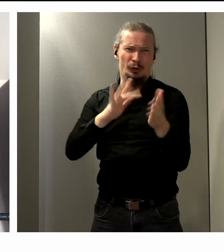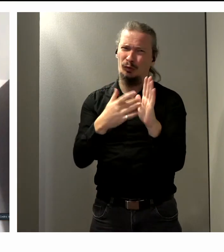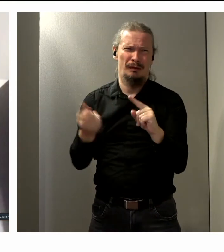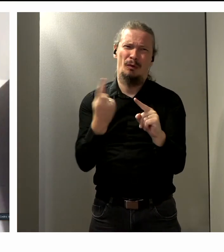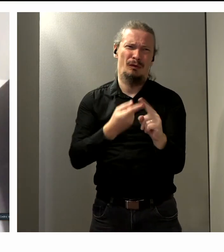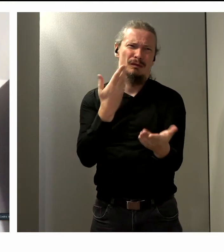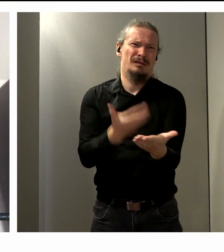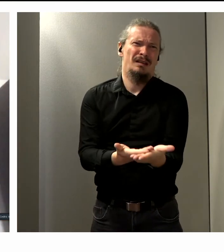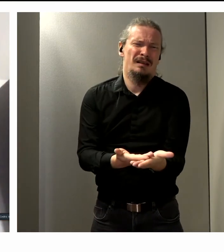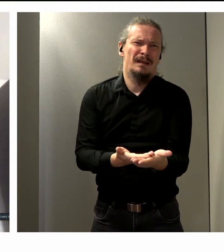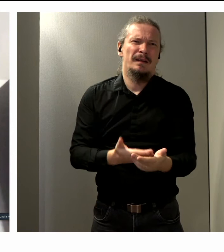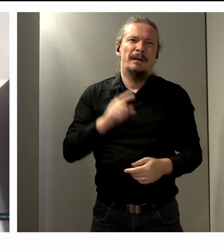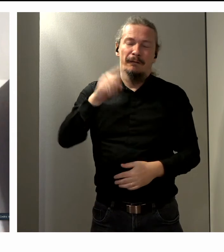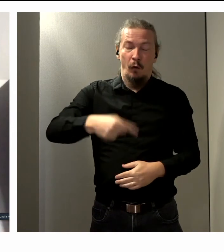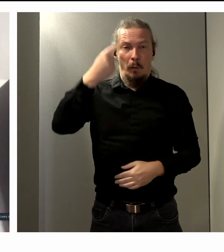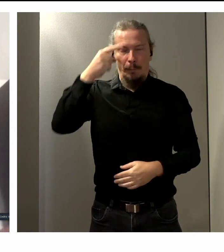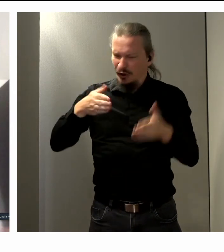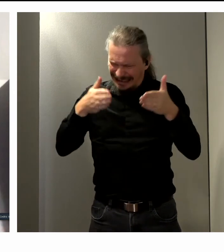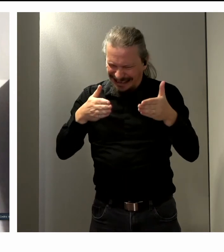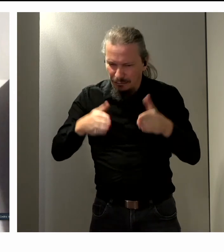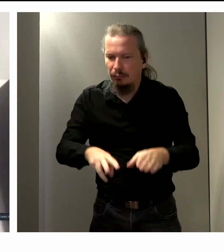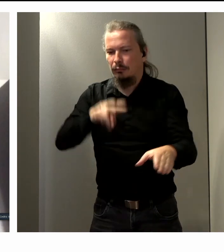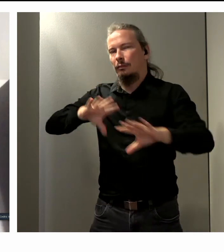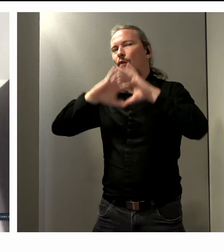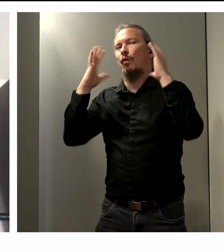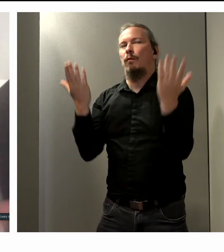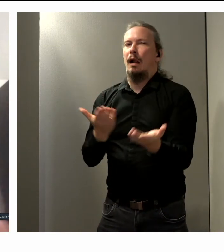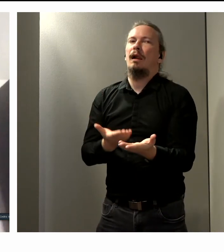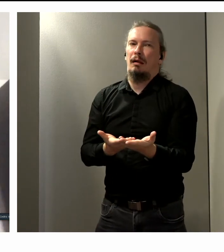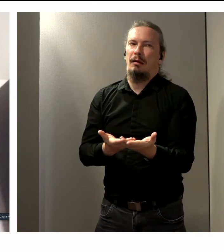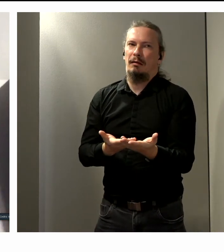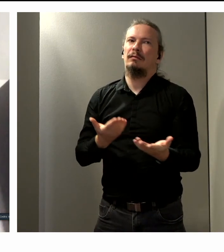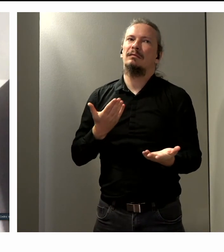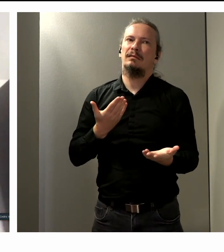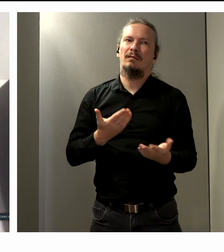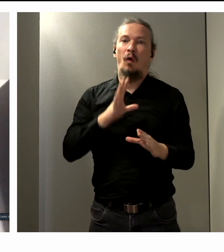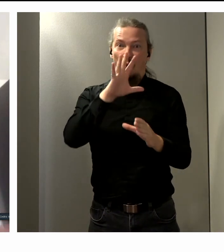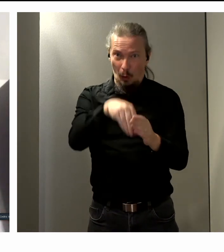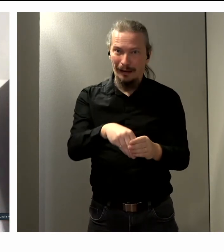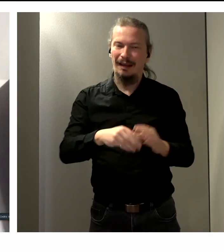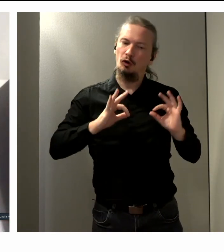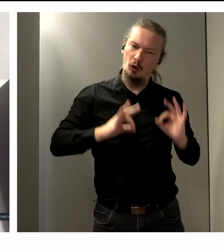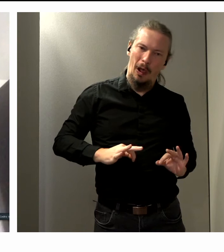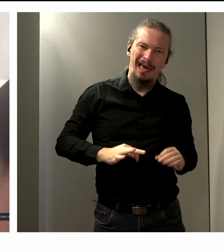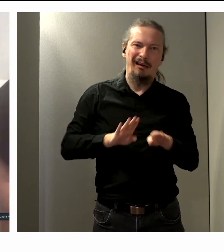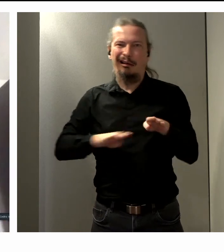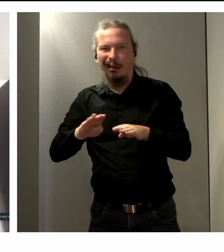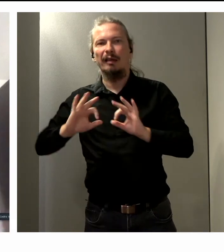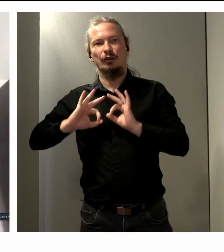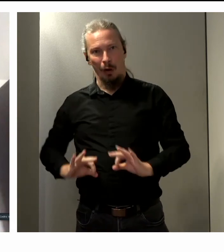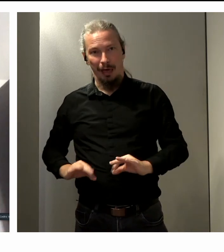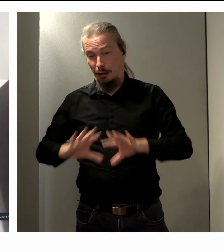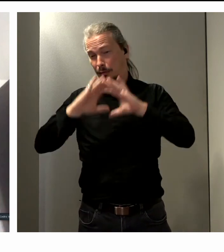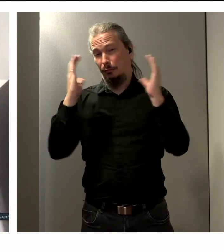l'étudiant. Et ce besoin de penser globalement, ça veut dire un regard sur tous les actes scolaires et périscolaires, tout ce qui va à côté,